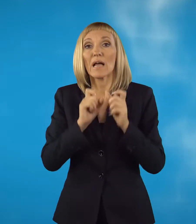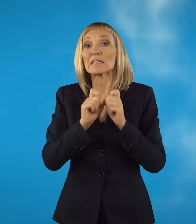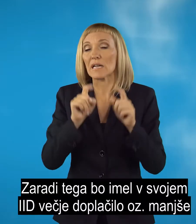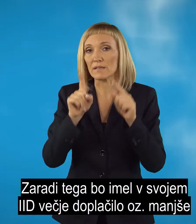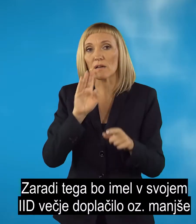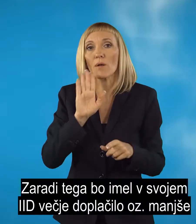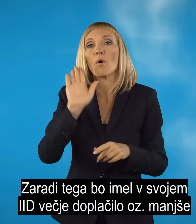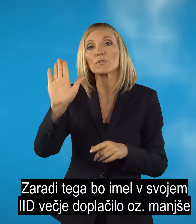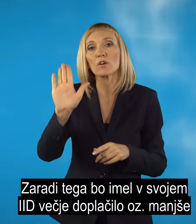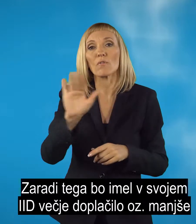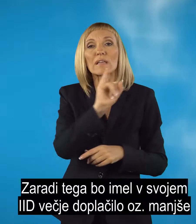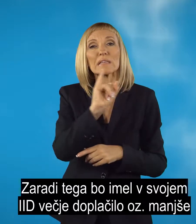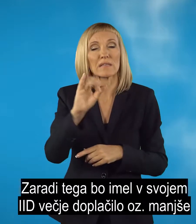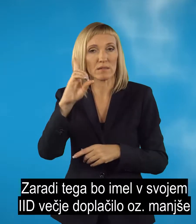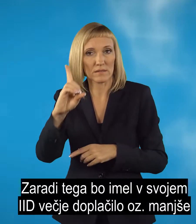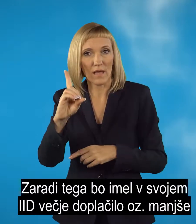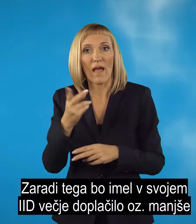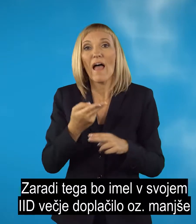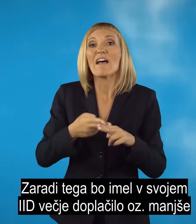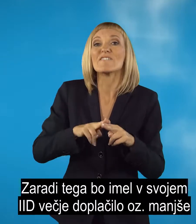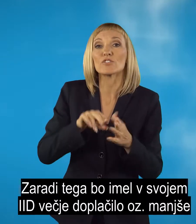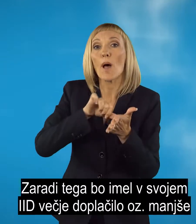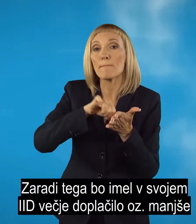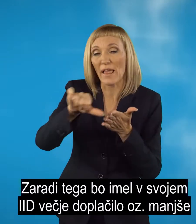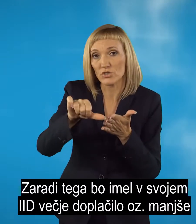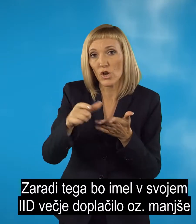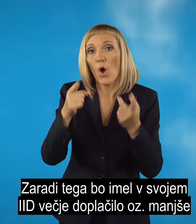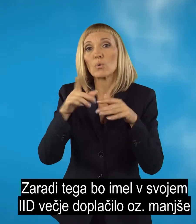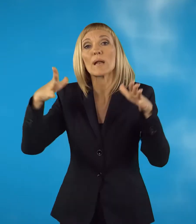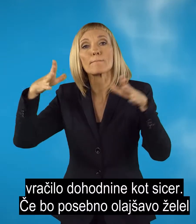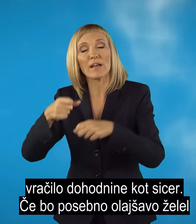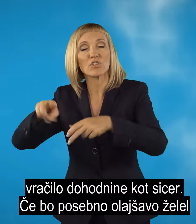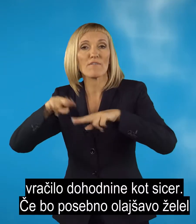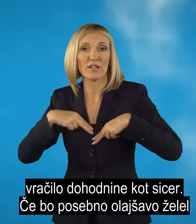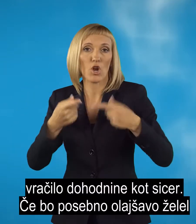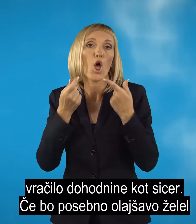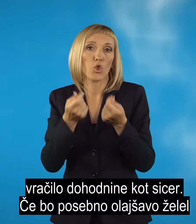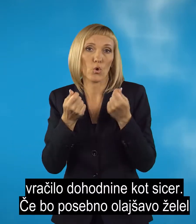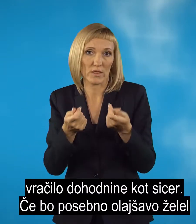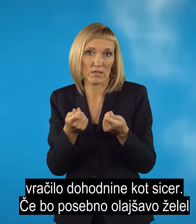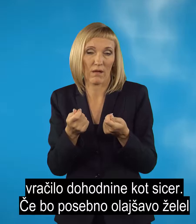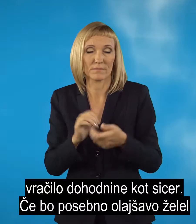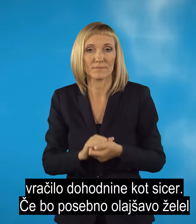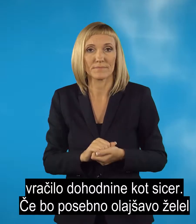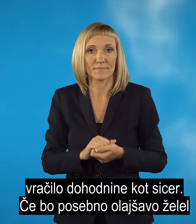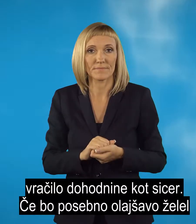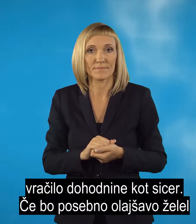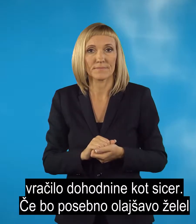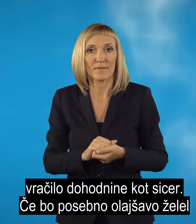Zaradi tega bo imel v svojem IID večje doplačilo oziroma manjše vračilo dohodnine kot sicer. Če